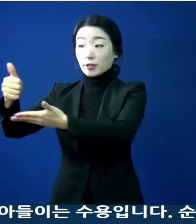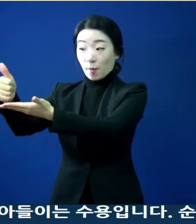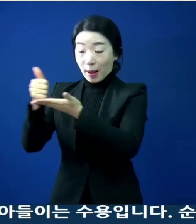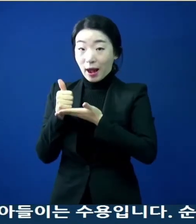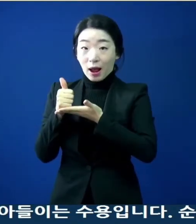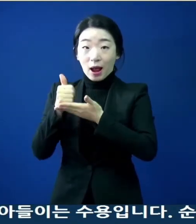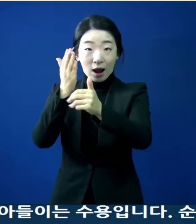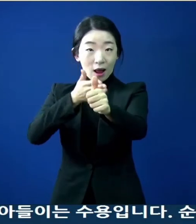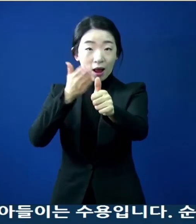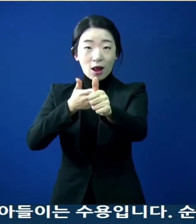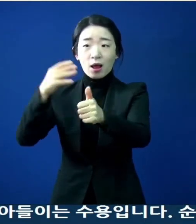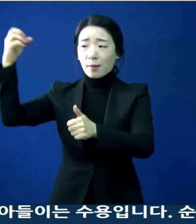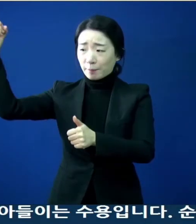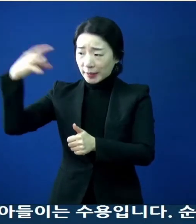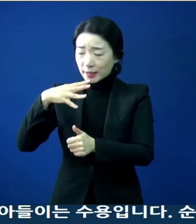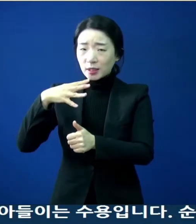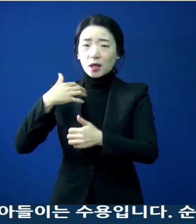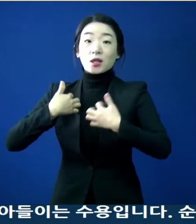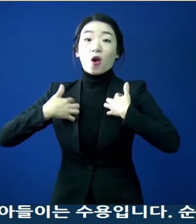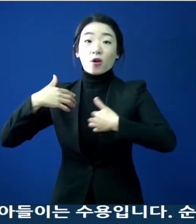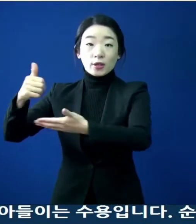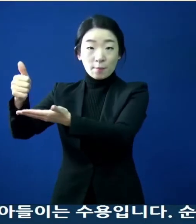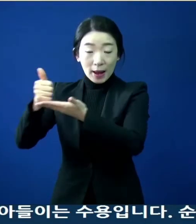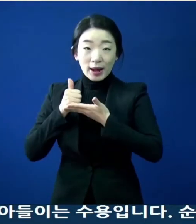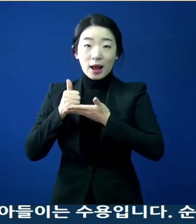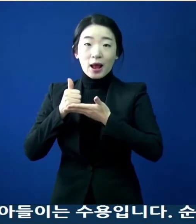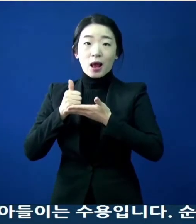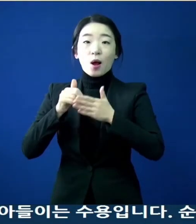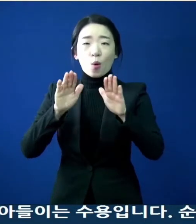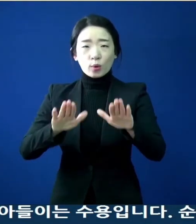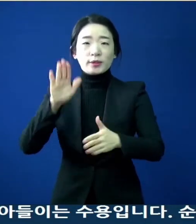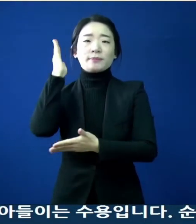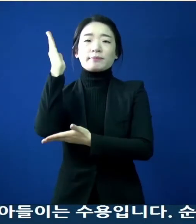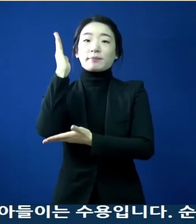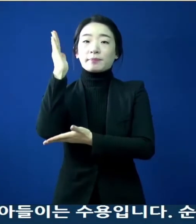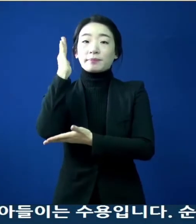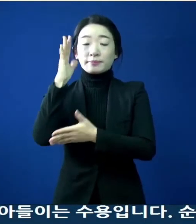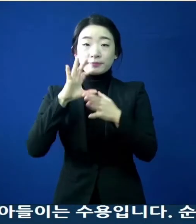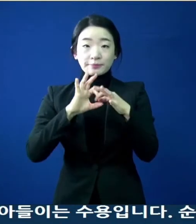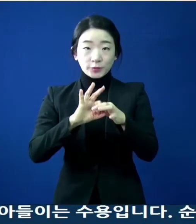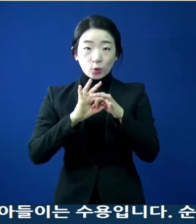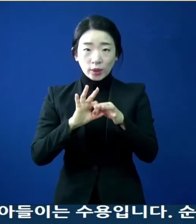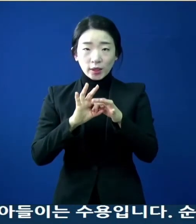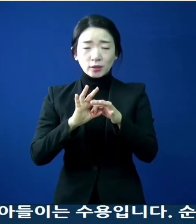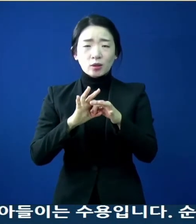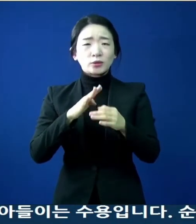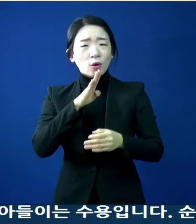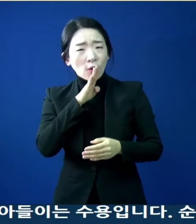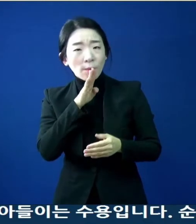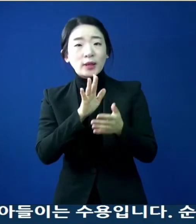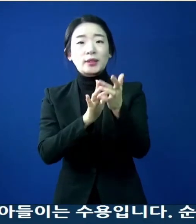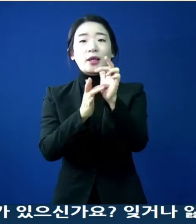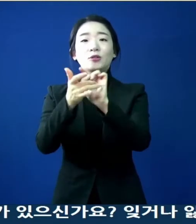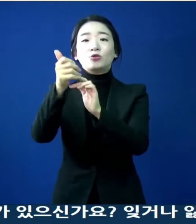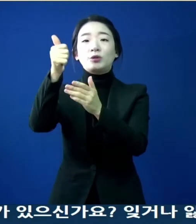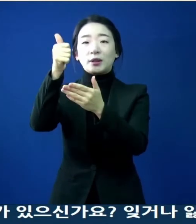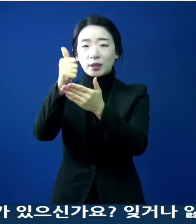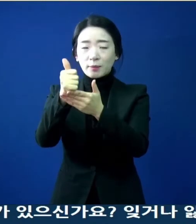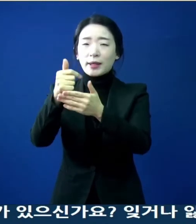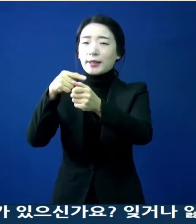영접하라, 영접하라 라는 메시지를 통해서 예수께서 정말 증언하고 계신 것이